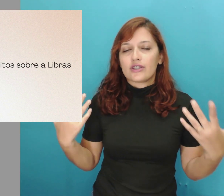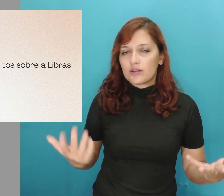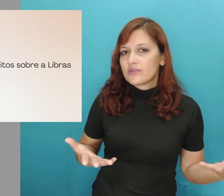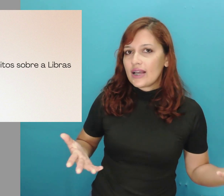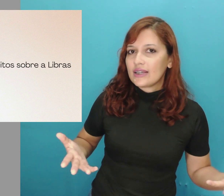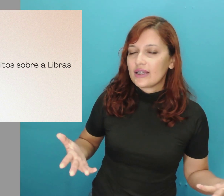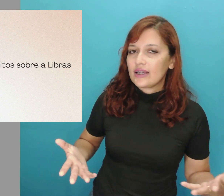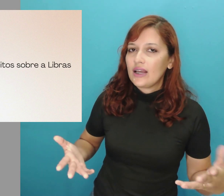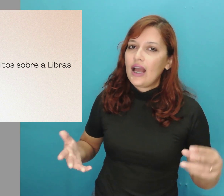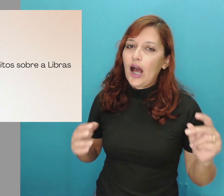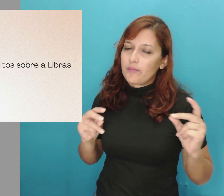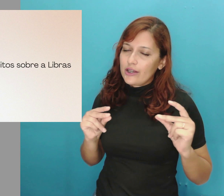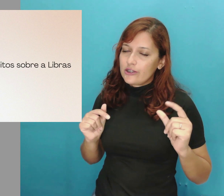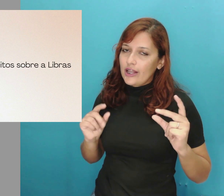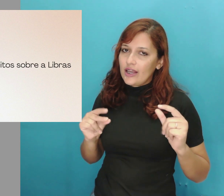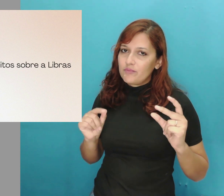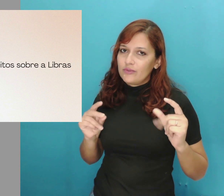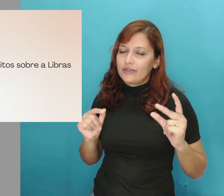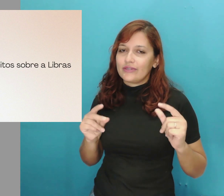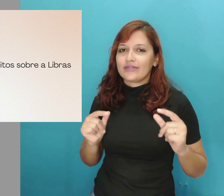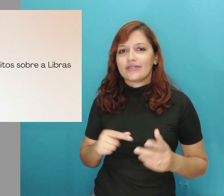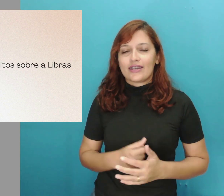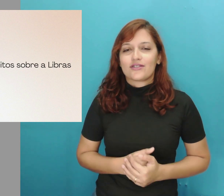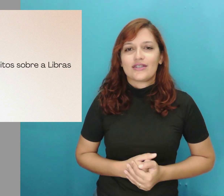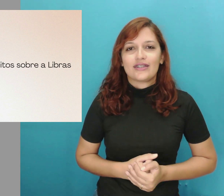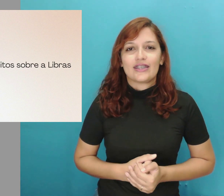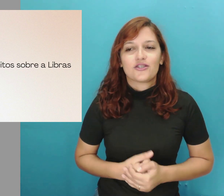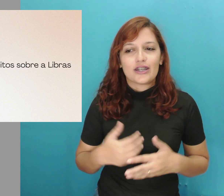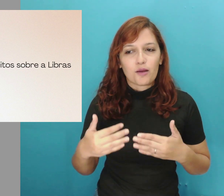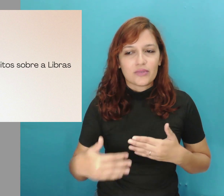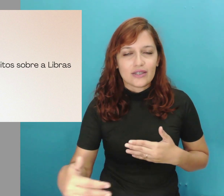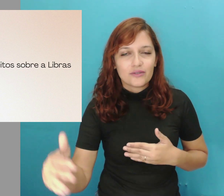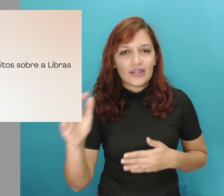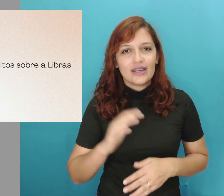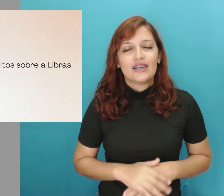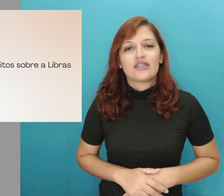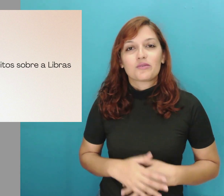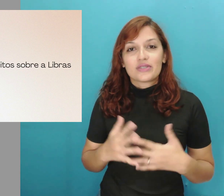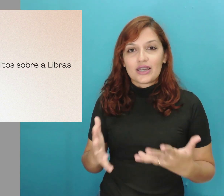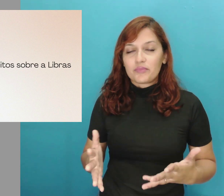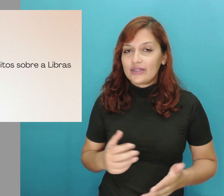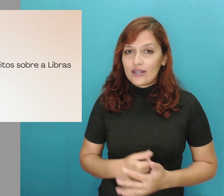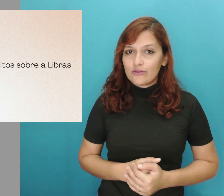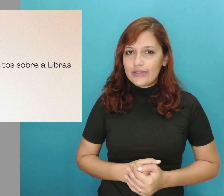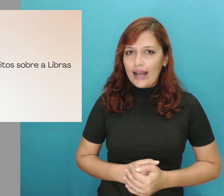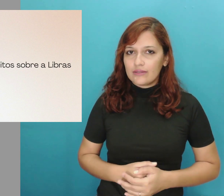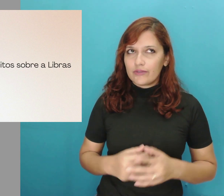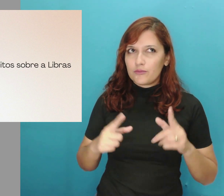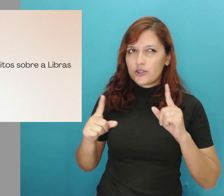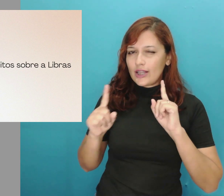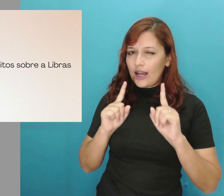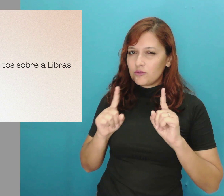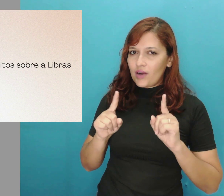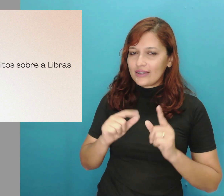estamos aqui há mais tempo neste caminho, estamos aqui para te ajudar. Vamos te dar um